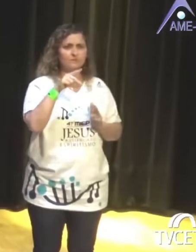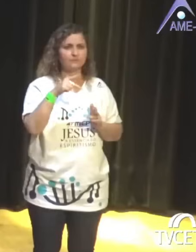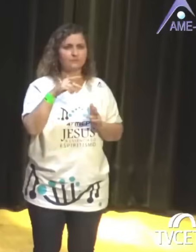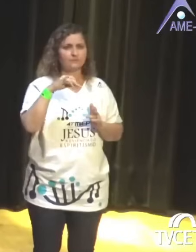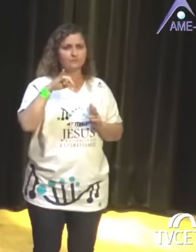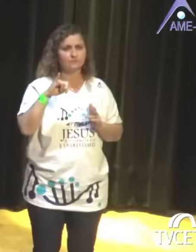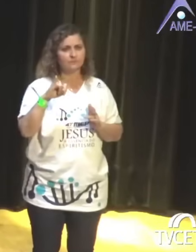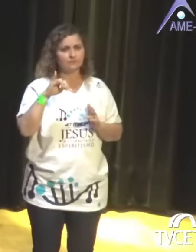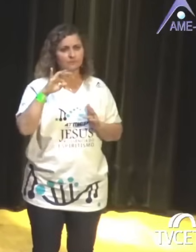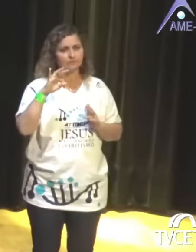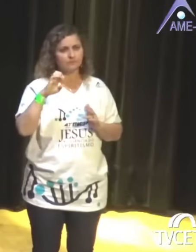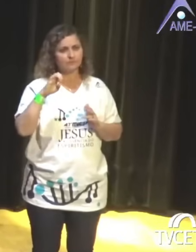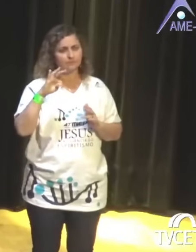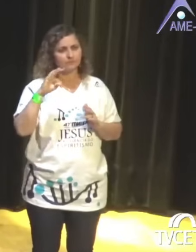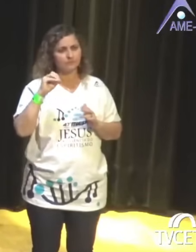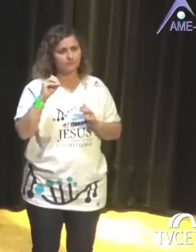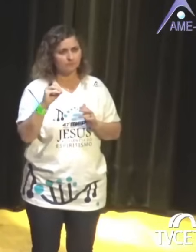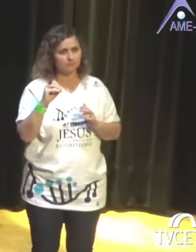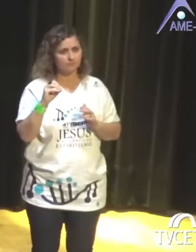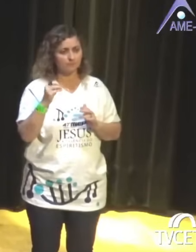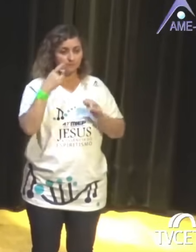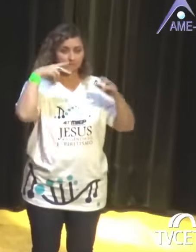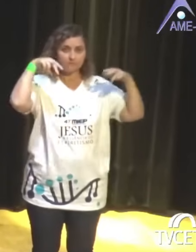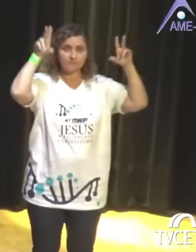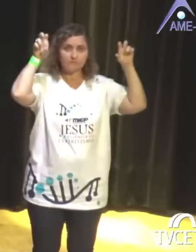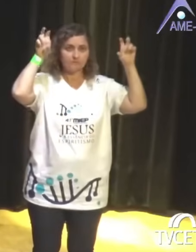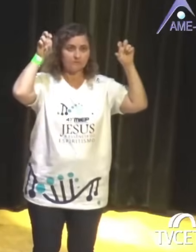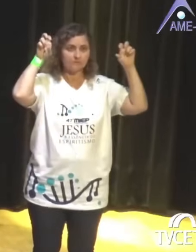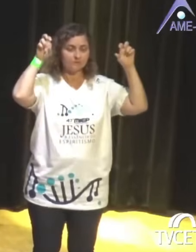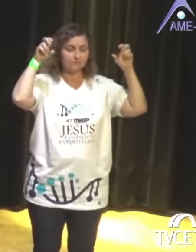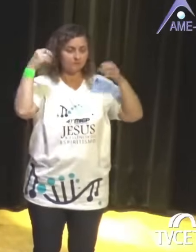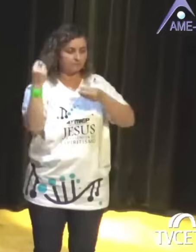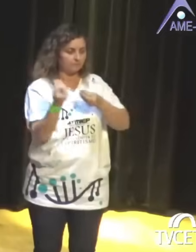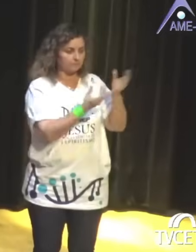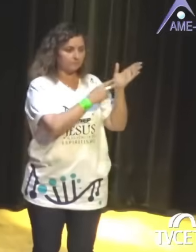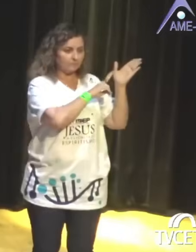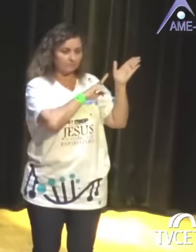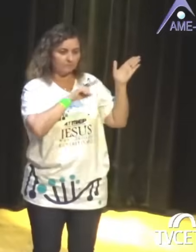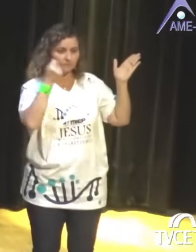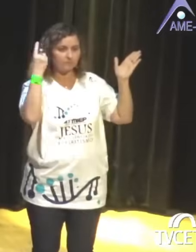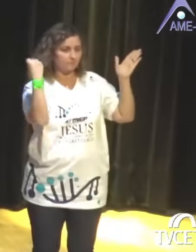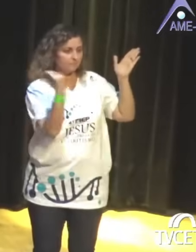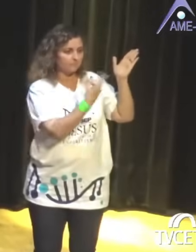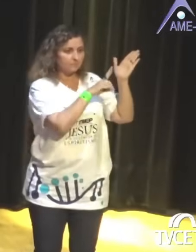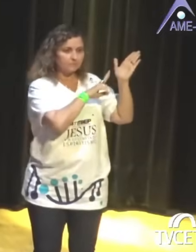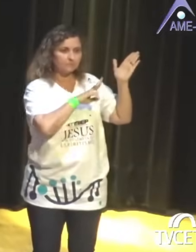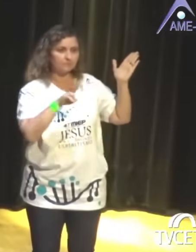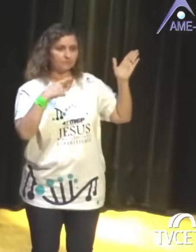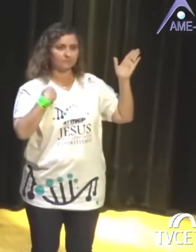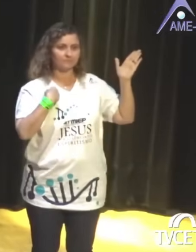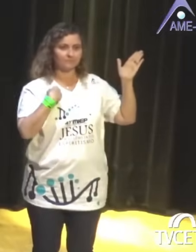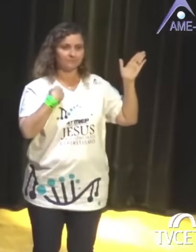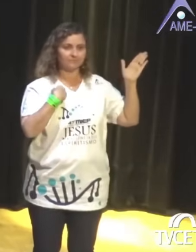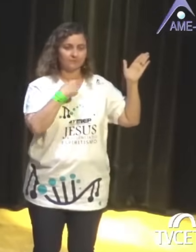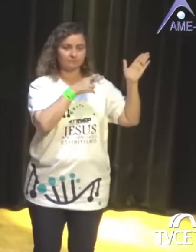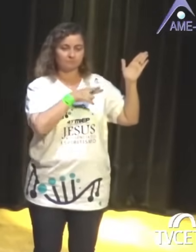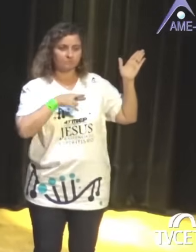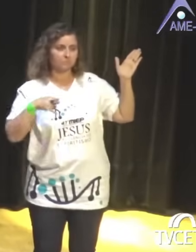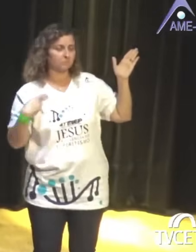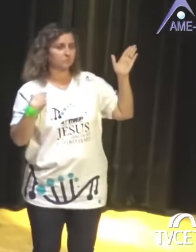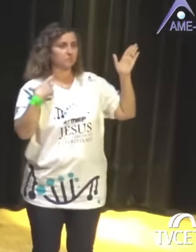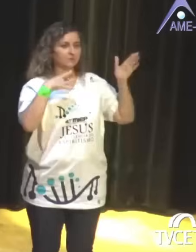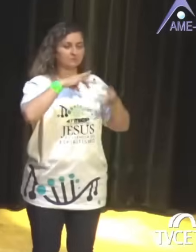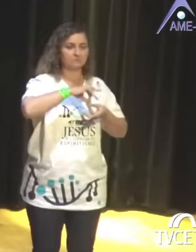epítetos São títulos honoríficos médico das Almas pastor das Almas